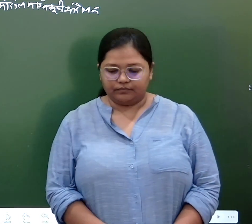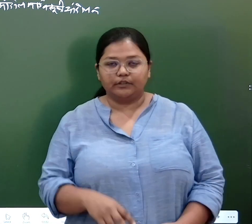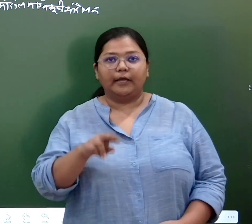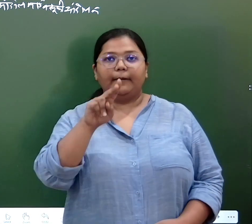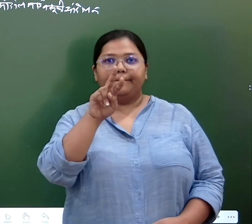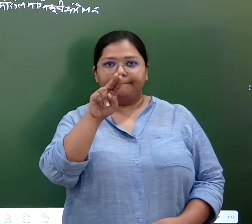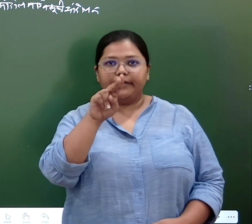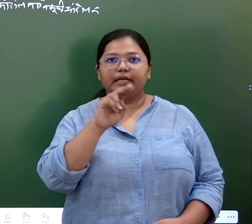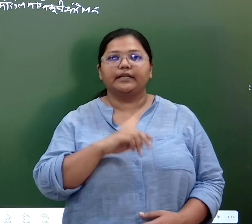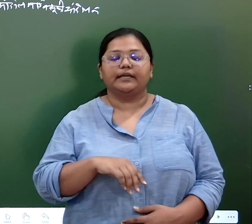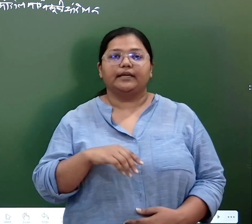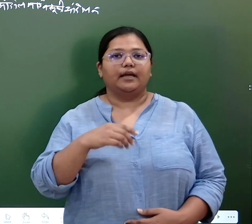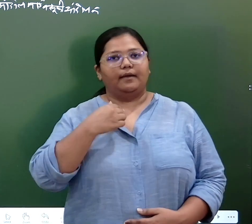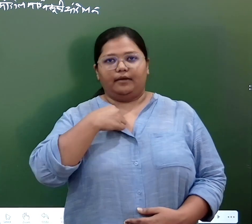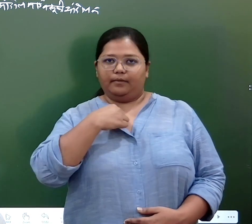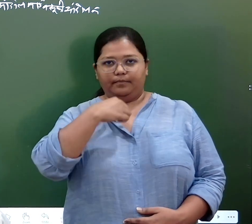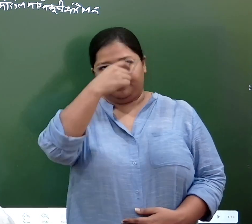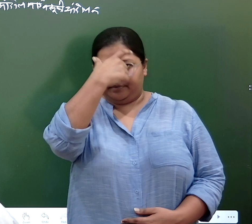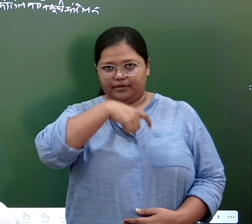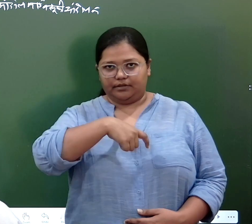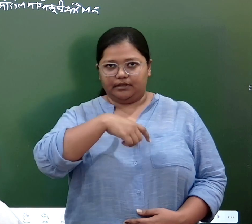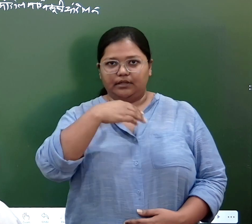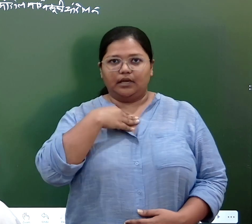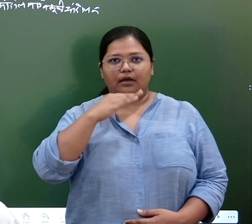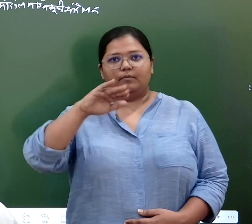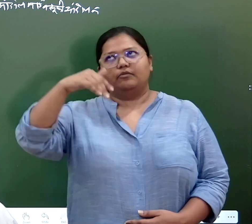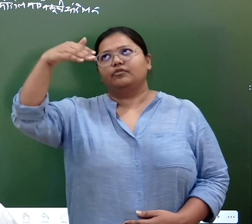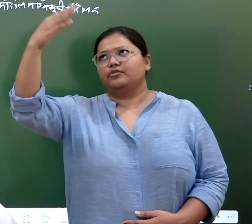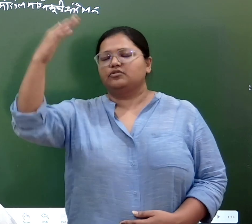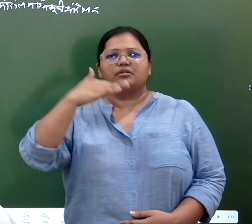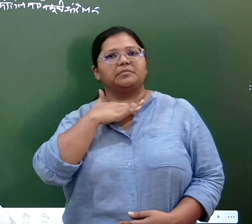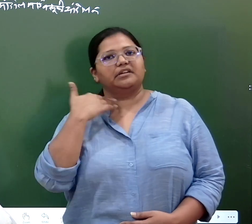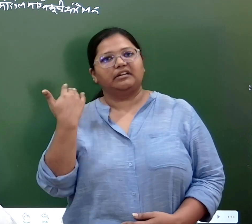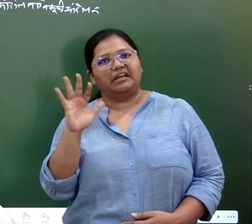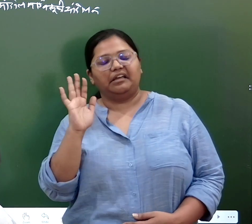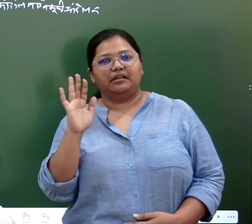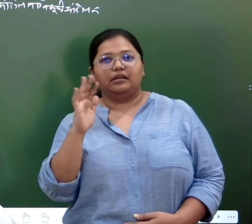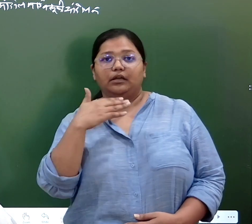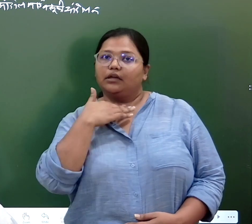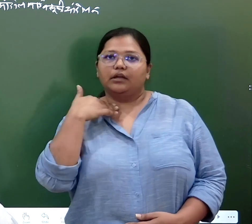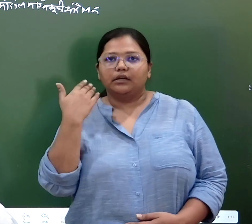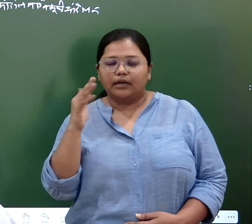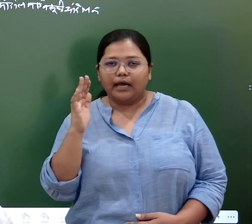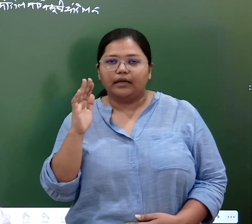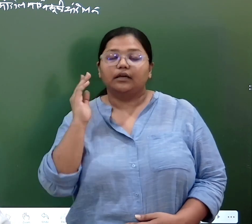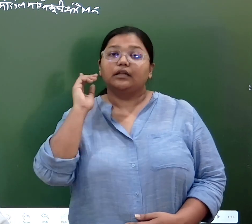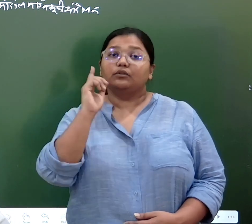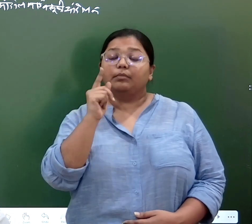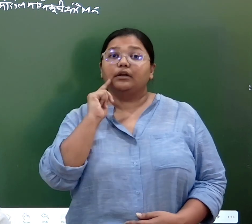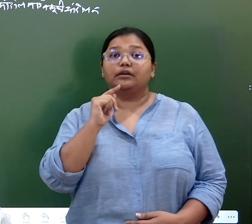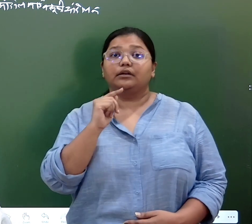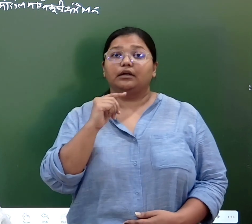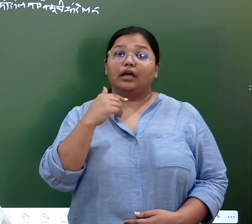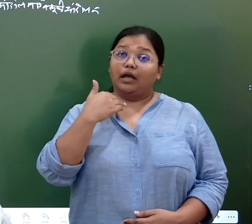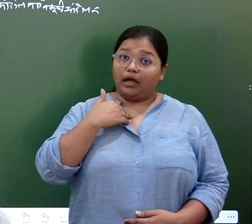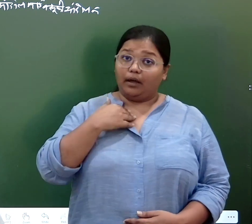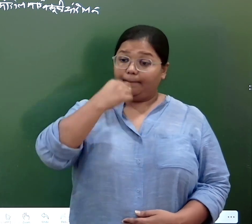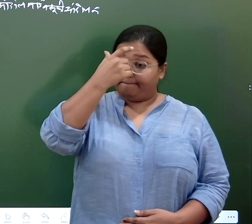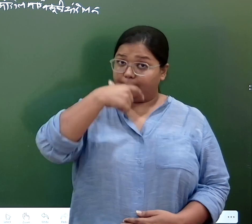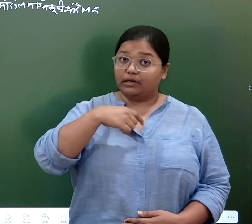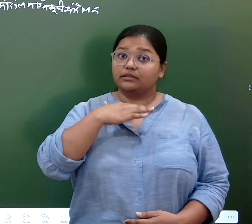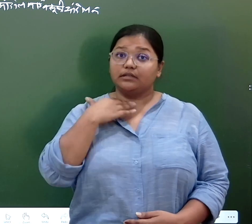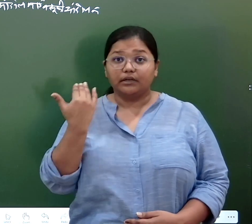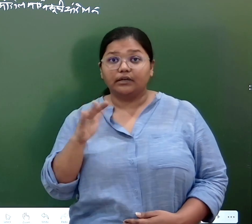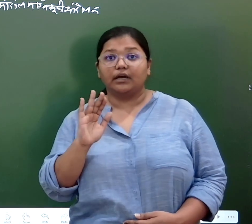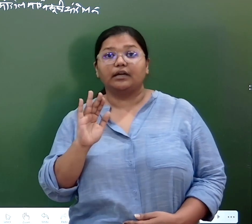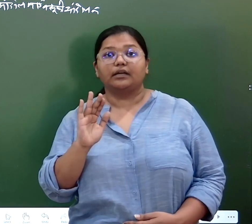आपको क्लियर कर देती हूँ फिर से कि अगर आपके अंदर ज्ञान है ना, ज्ञानी व्यक्ति है, ठीक। और